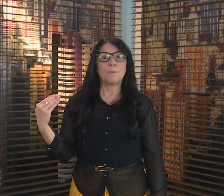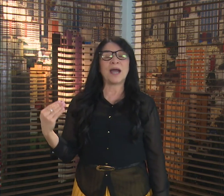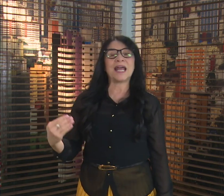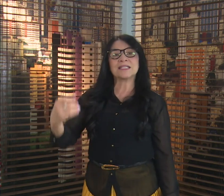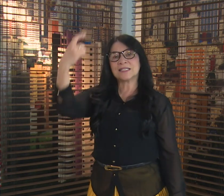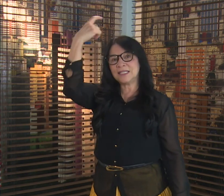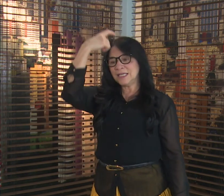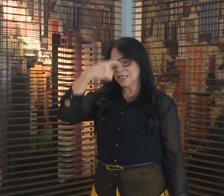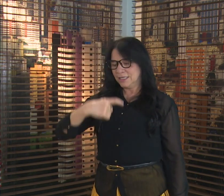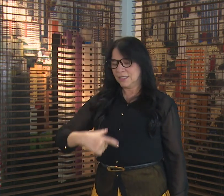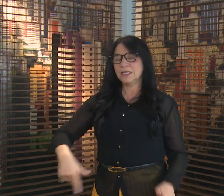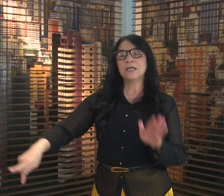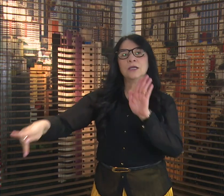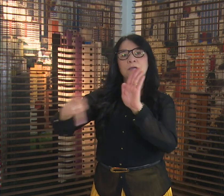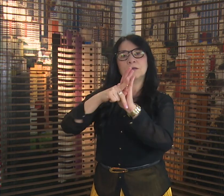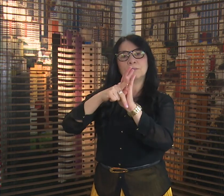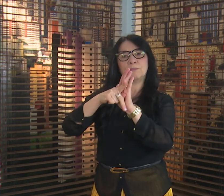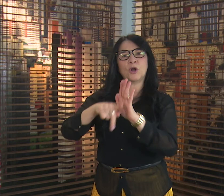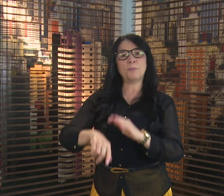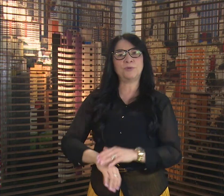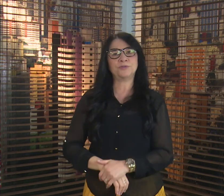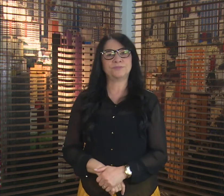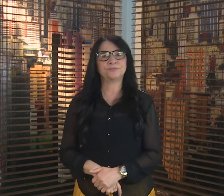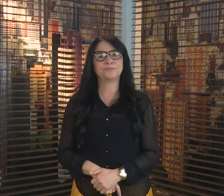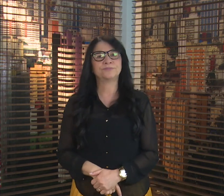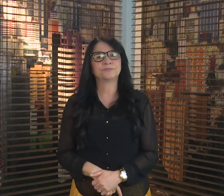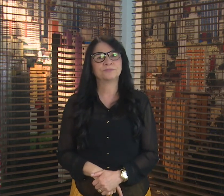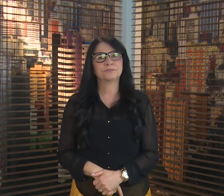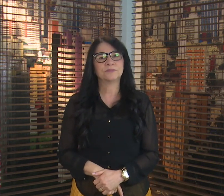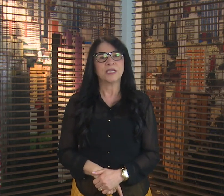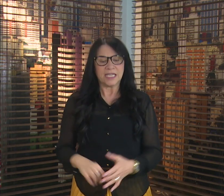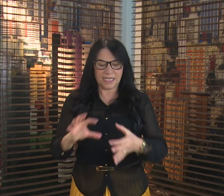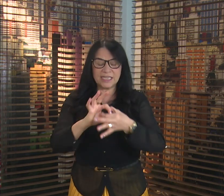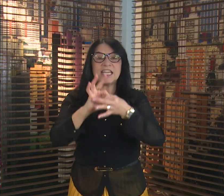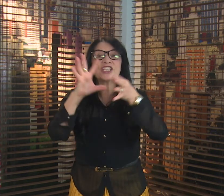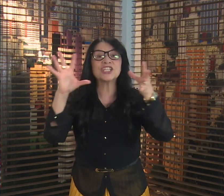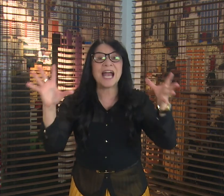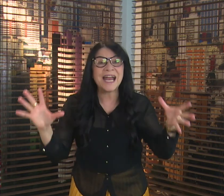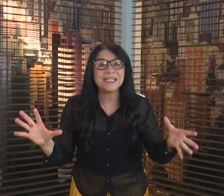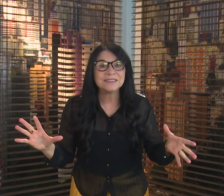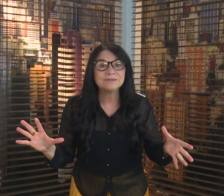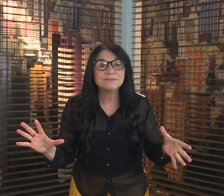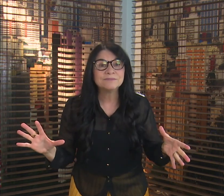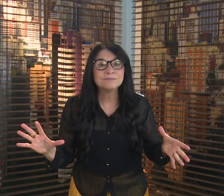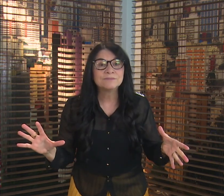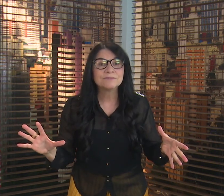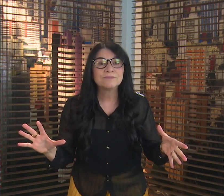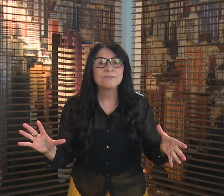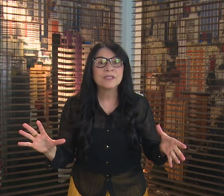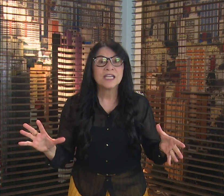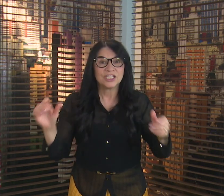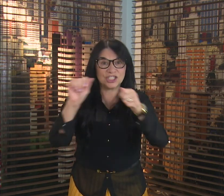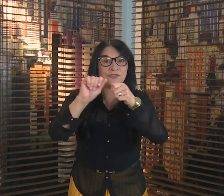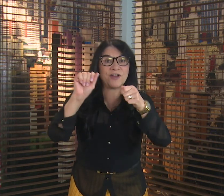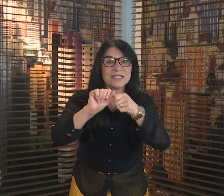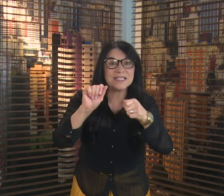para si próprio e deixar de